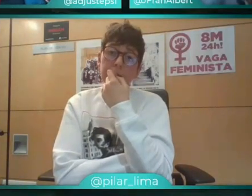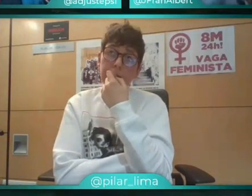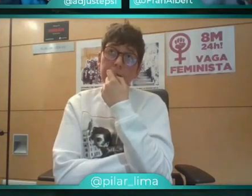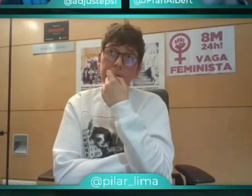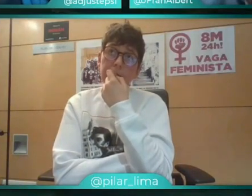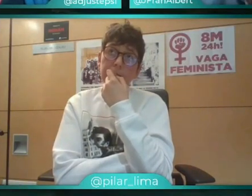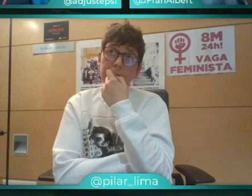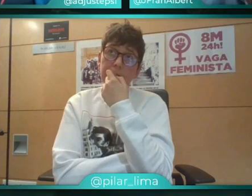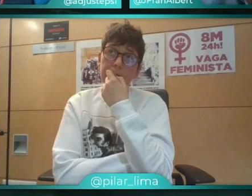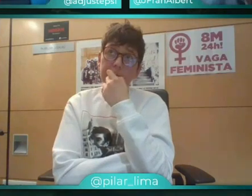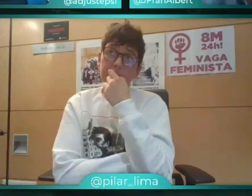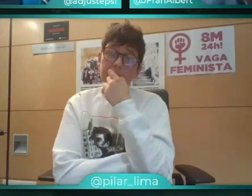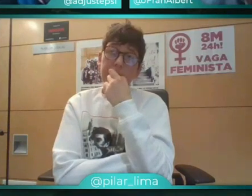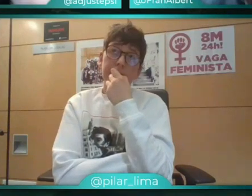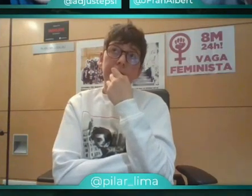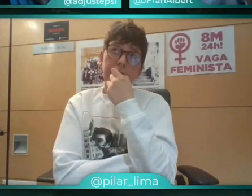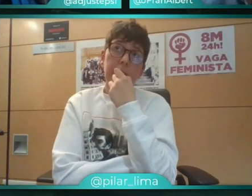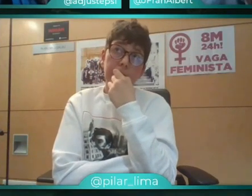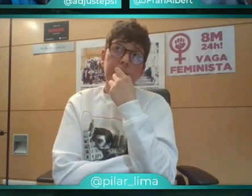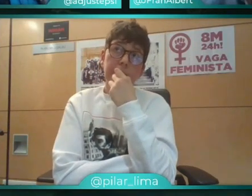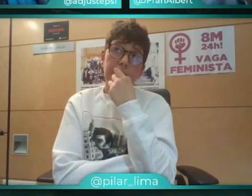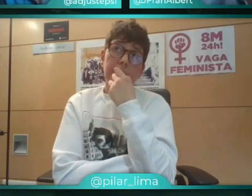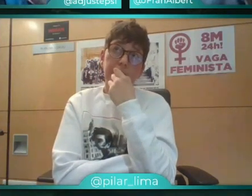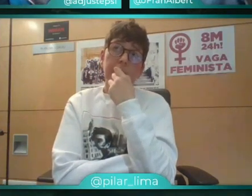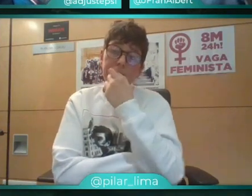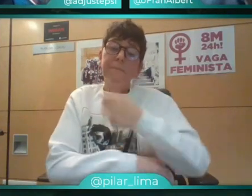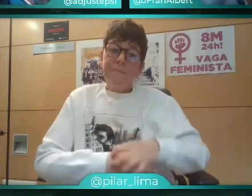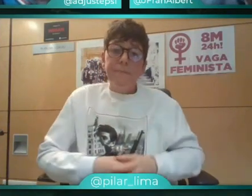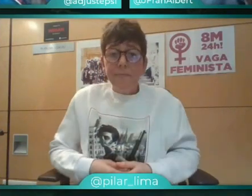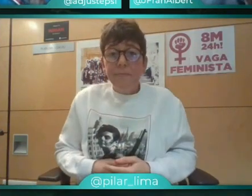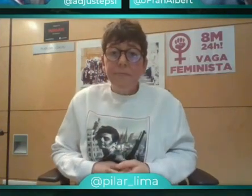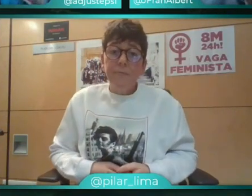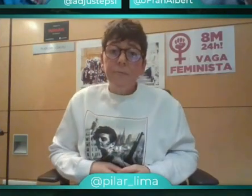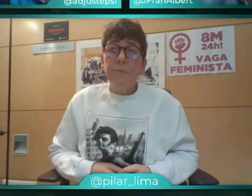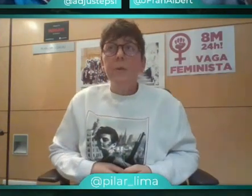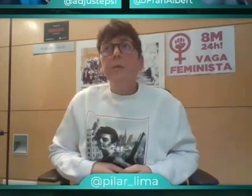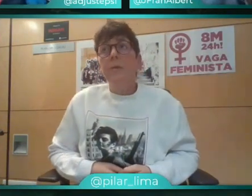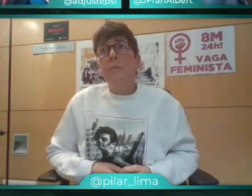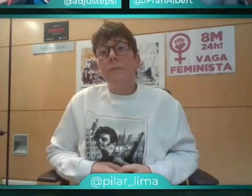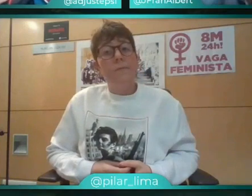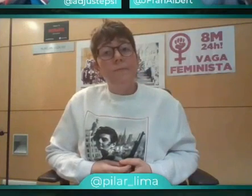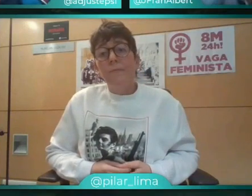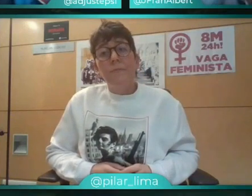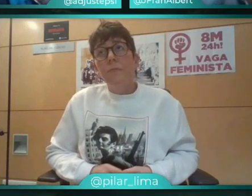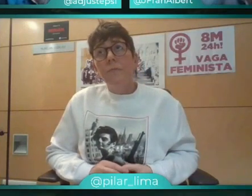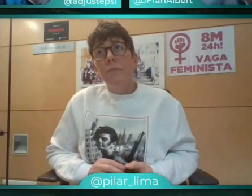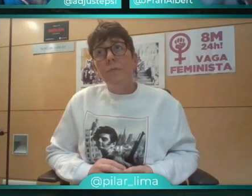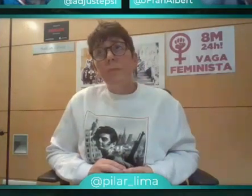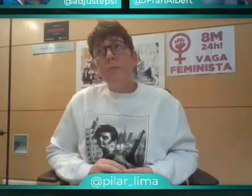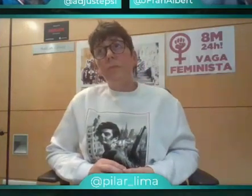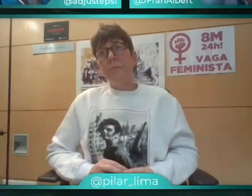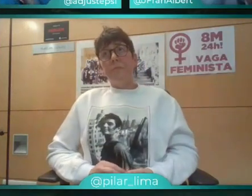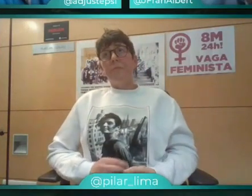Y aunque tengamos razón muchas veces a lo mejor ese tampoco es el camino no porque al final se termina convirtiendo eso en una especie de sálvame